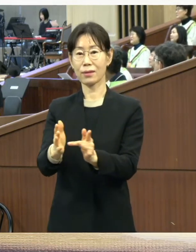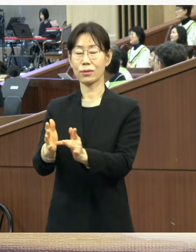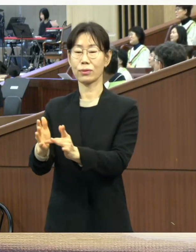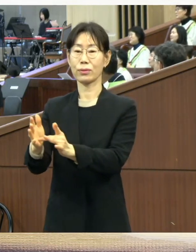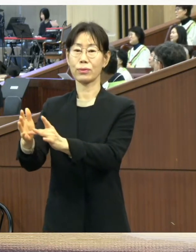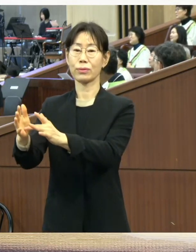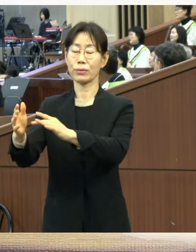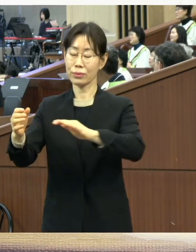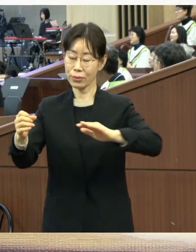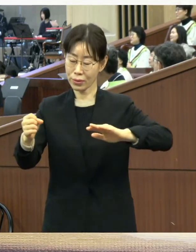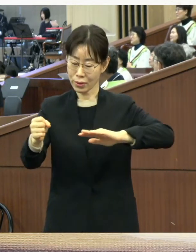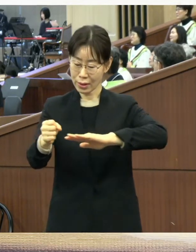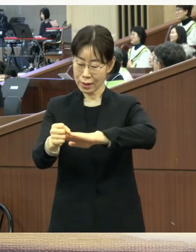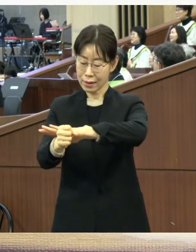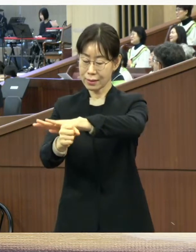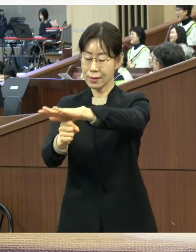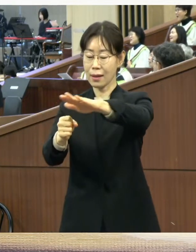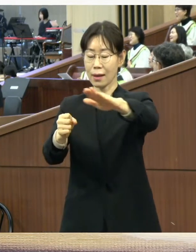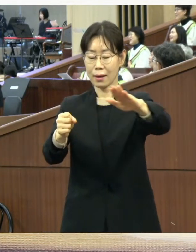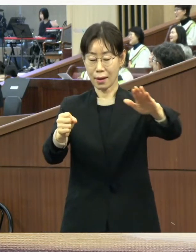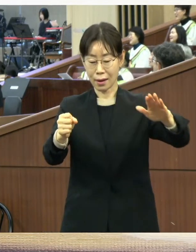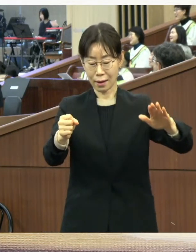예수